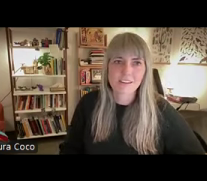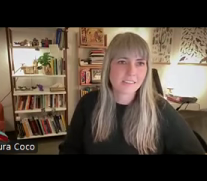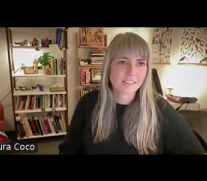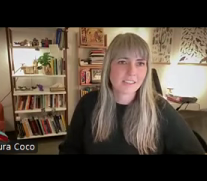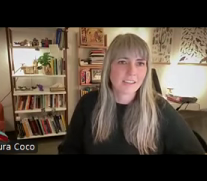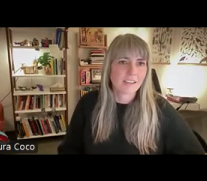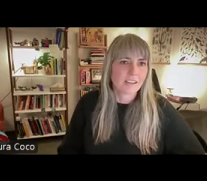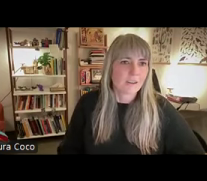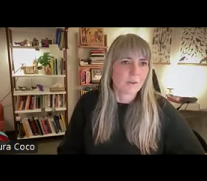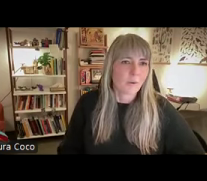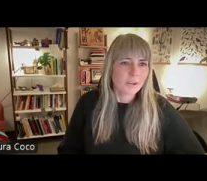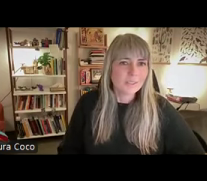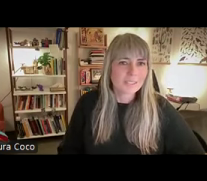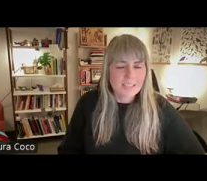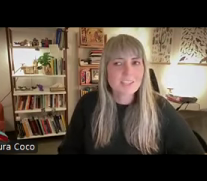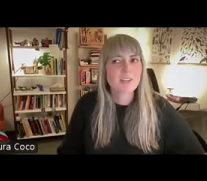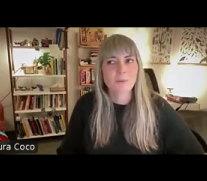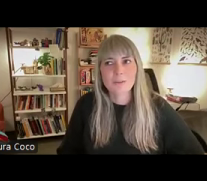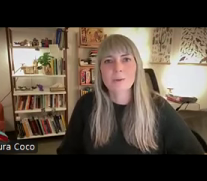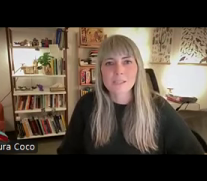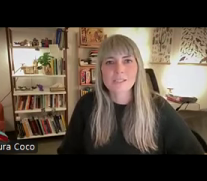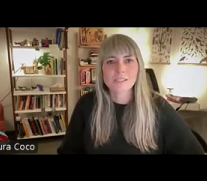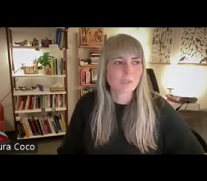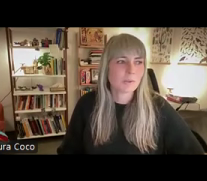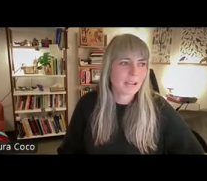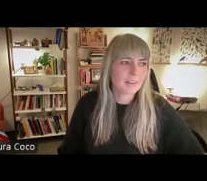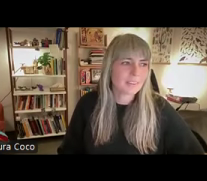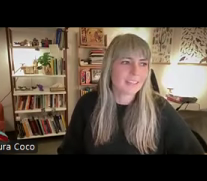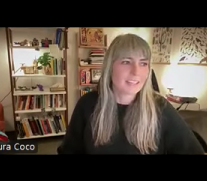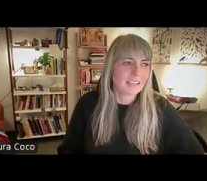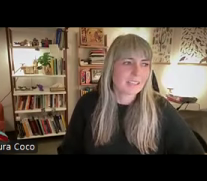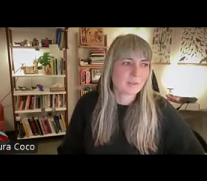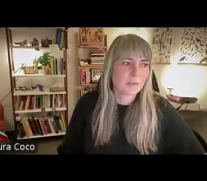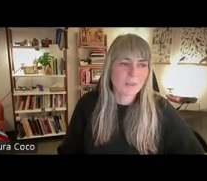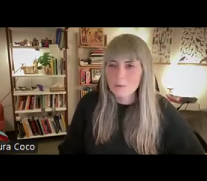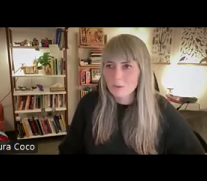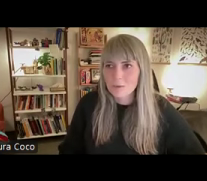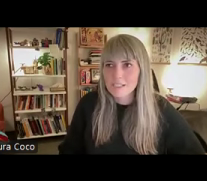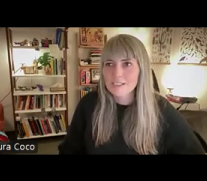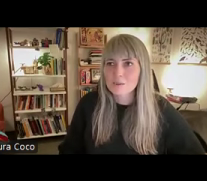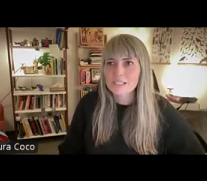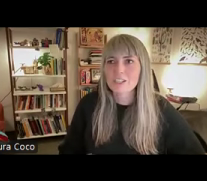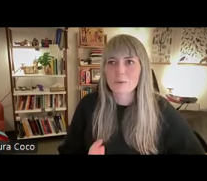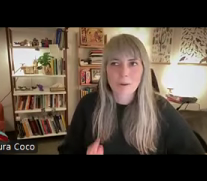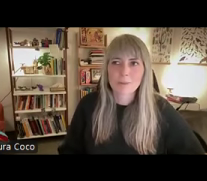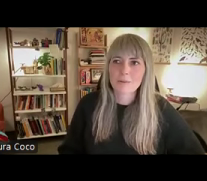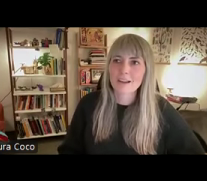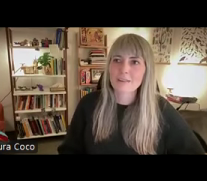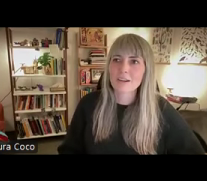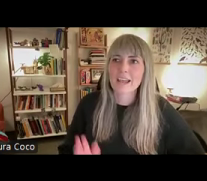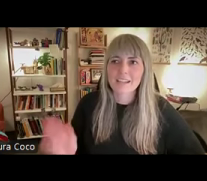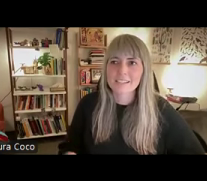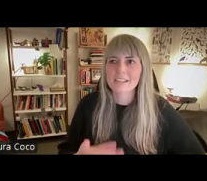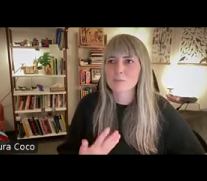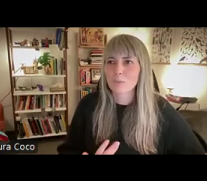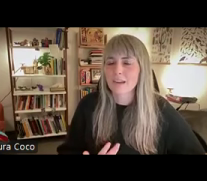many ruido, years. personas que han trabajado en Workers agricultura tend por to know muchos when noise años. is too Los loud. trabajadores So tienden a if you think saber your cuando el ruido workplace es is noisy, demasiado you're probably alto. right.